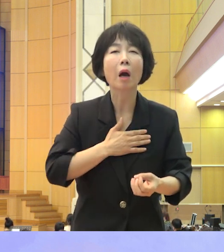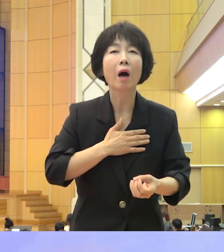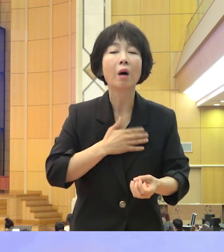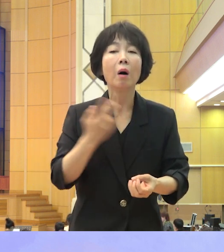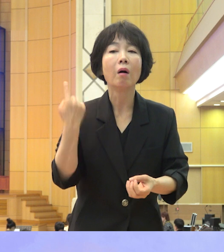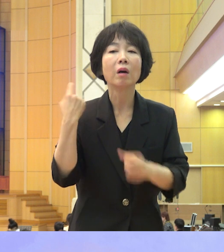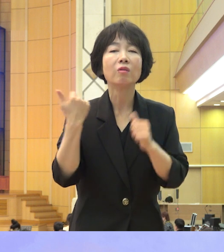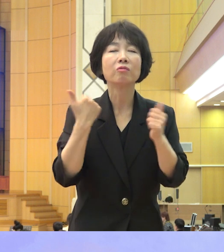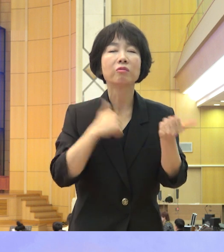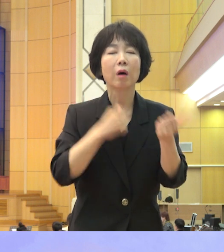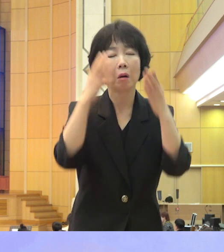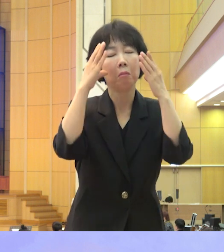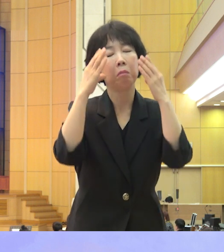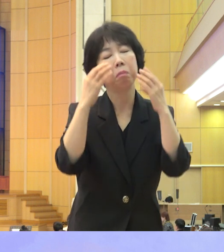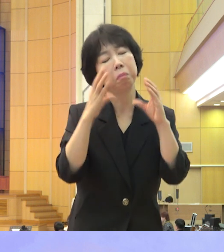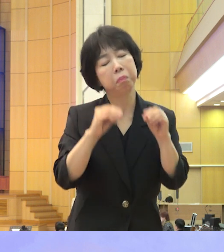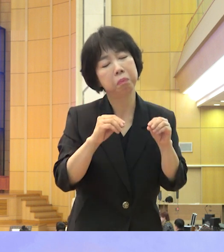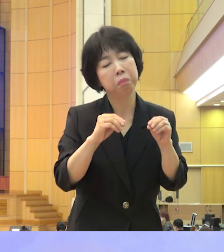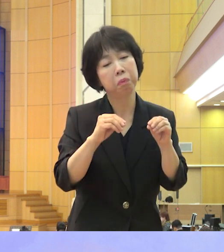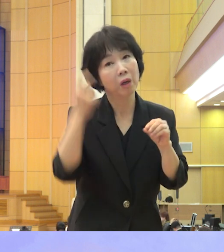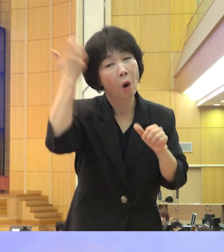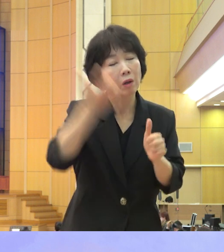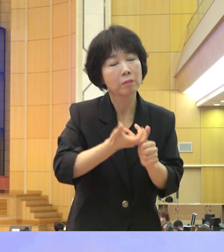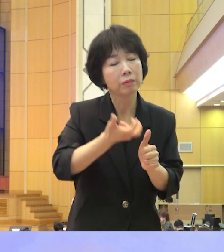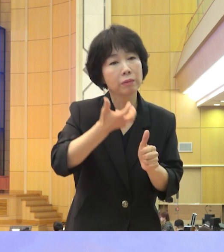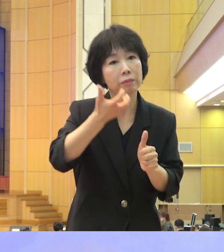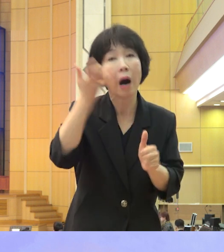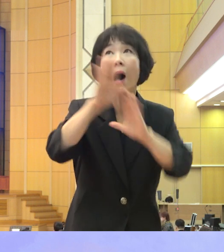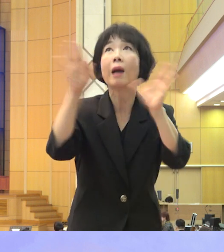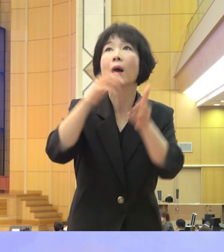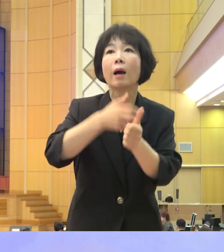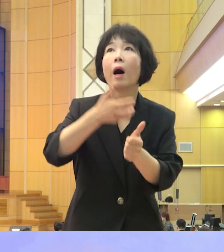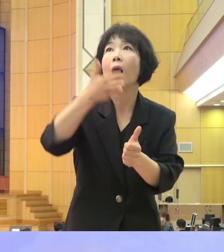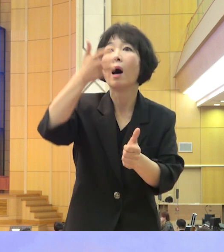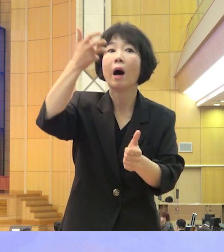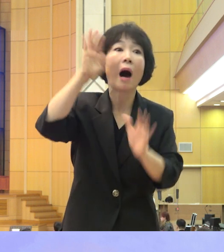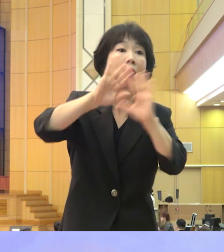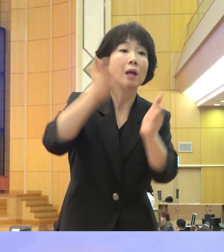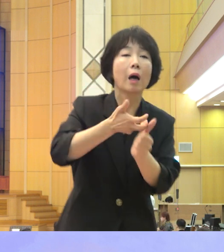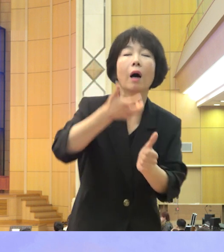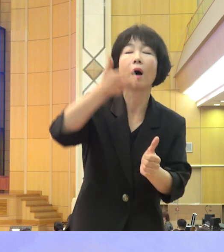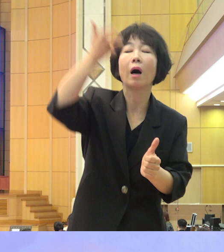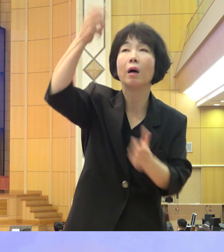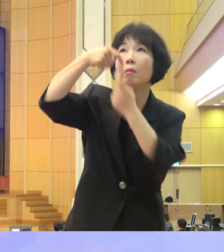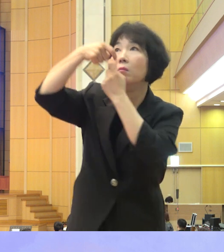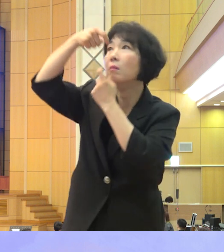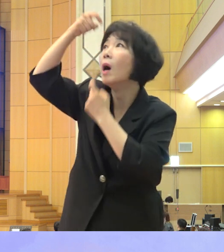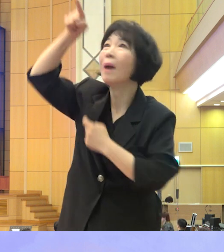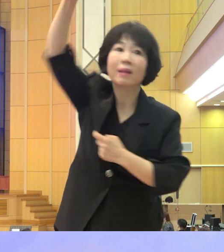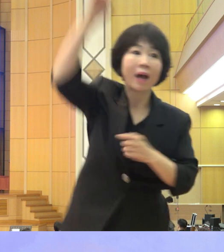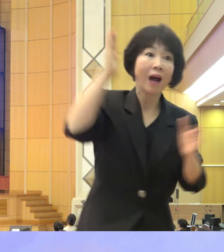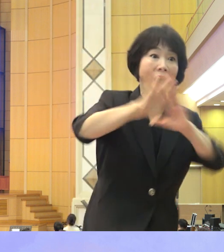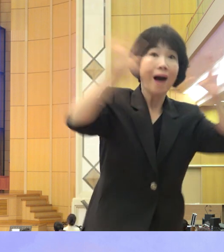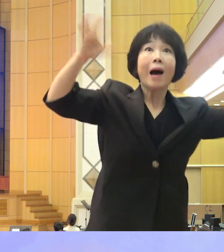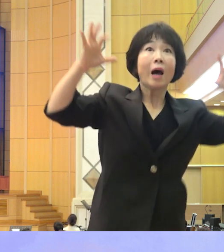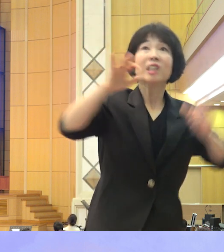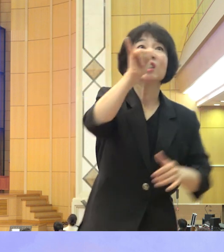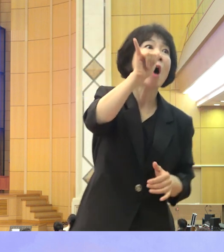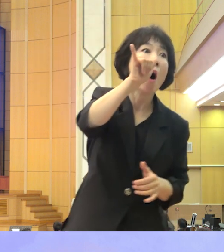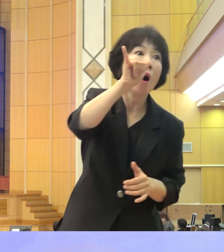천국을 갔다는 거예요. 죽어서 천국을 갔다는 게 영이라는 게. 갔는데 가보니까 천국이